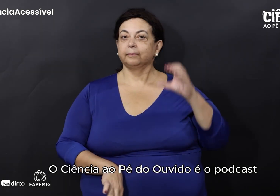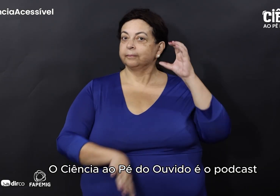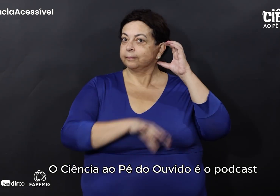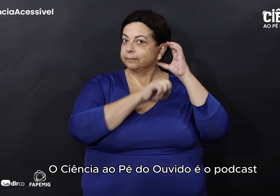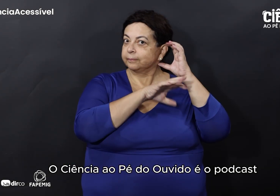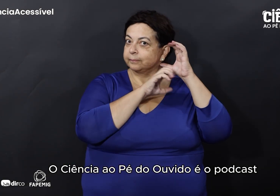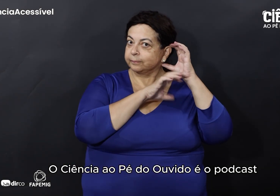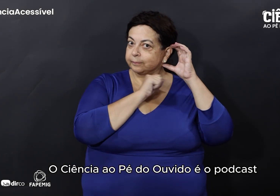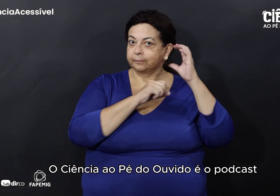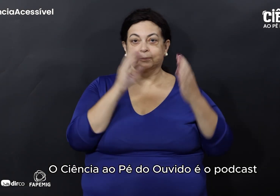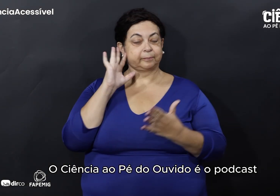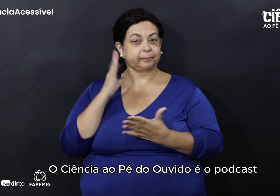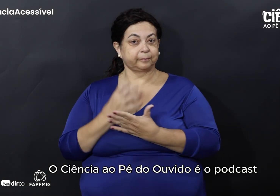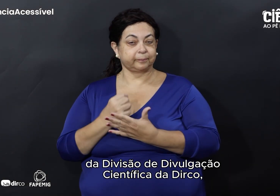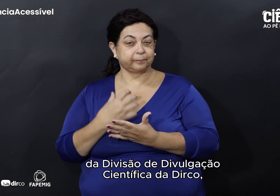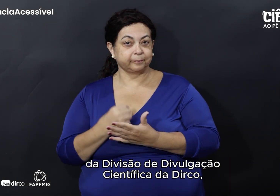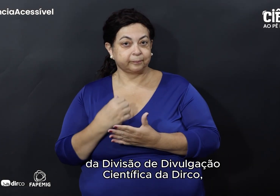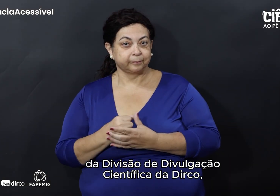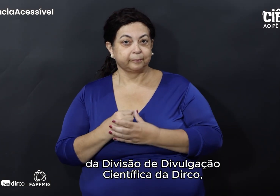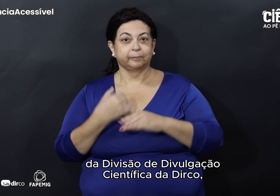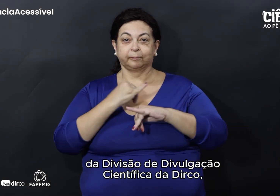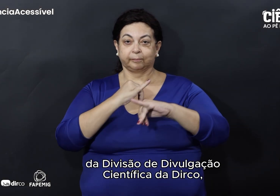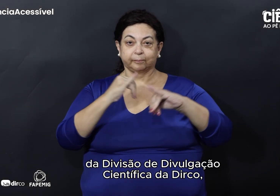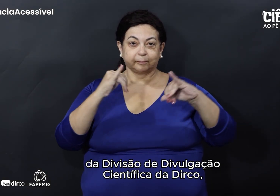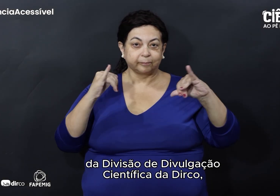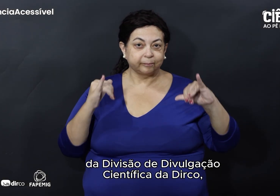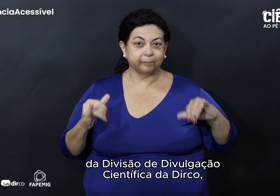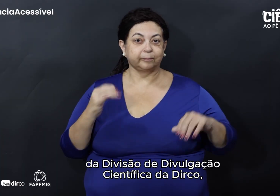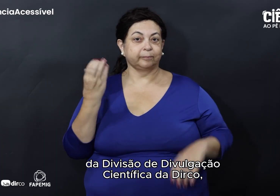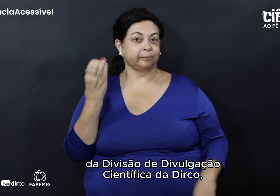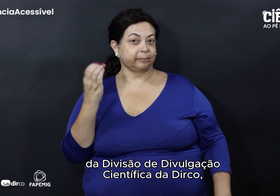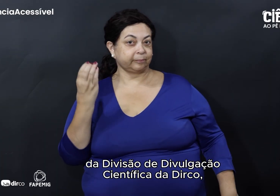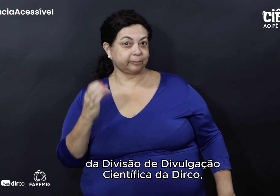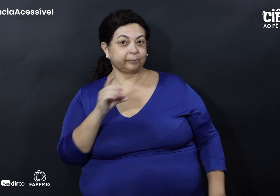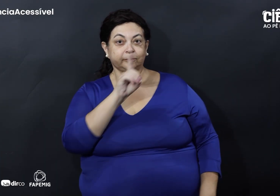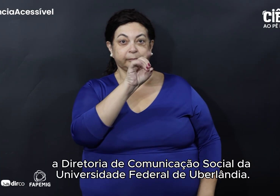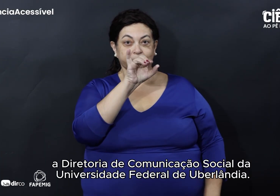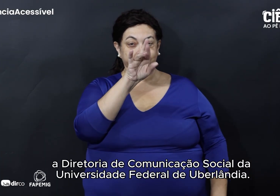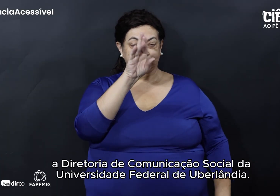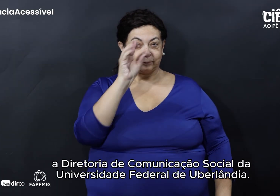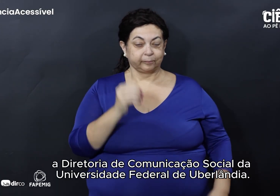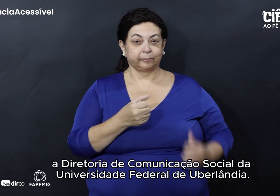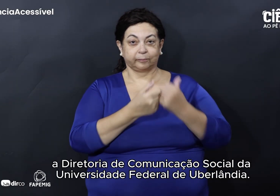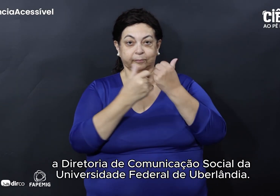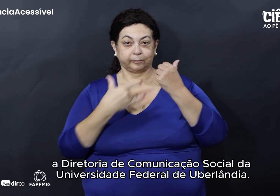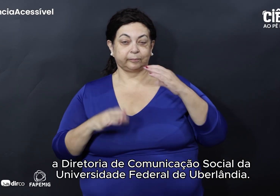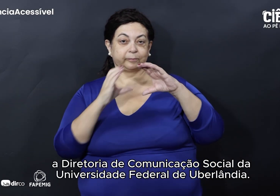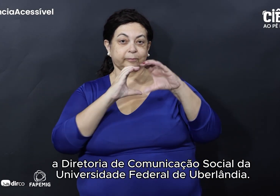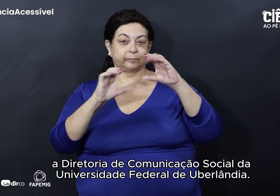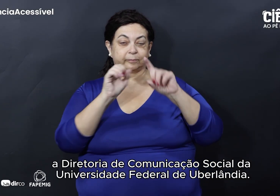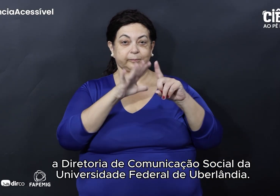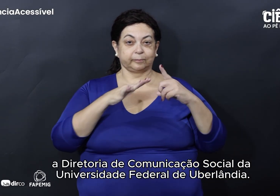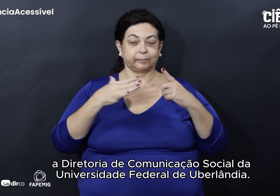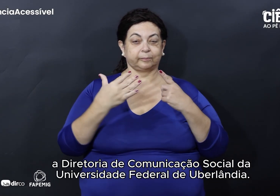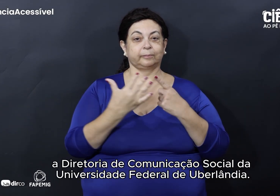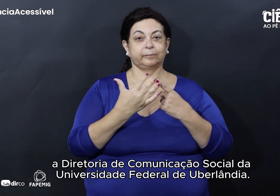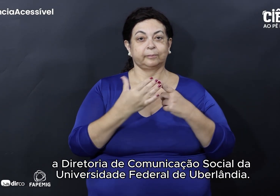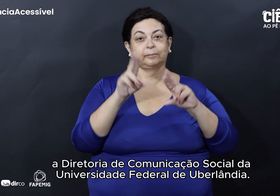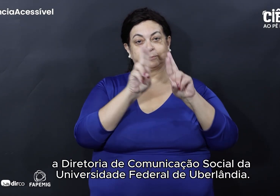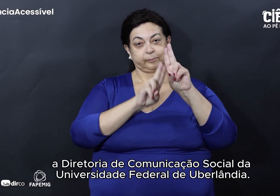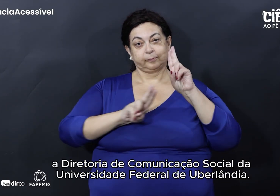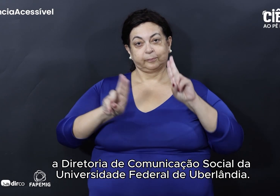O Ciência ao Pé do Ouvido é o podcast da Divisão de Divulgação Científica da DIRCO, a Diretoria de Comunicação Social